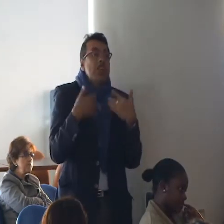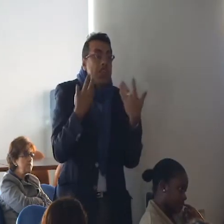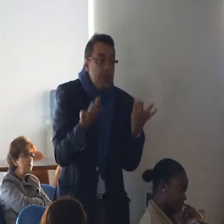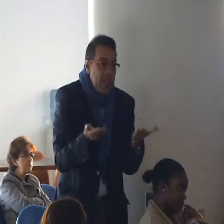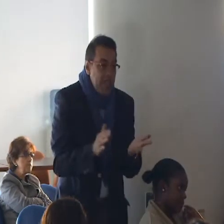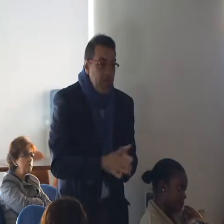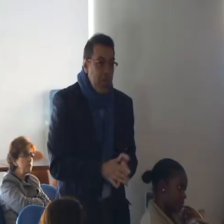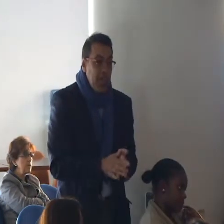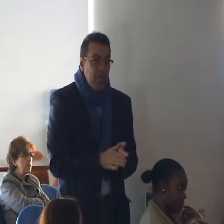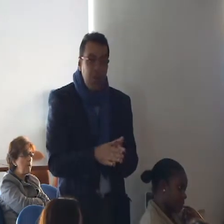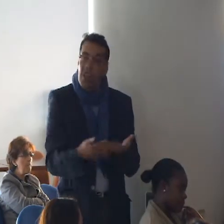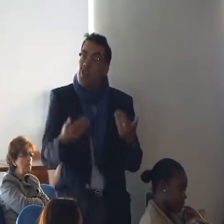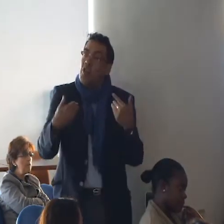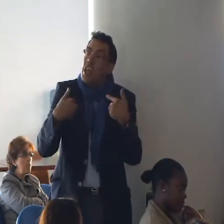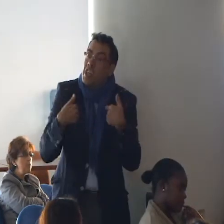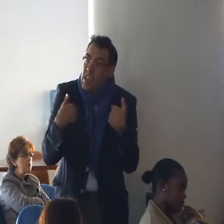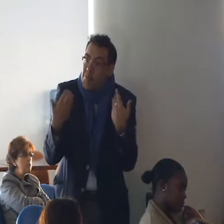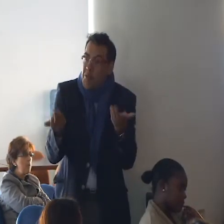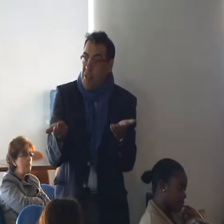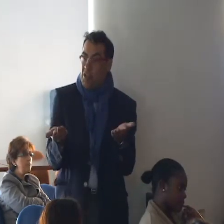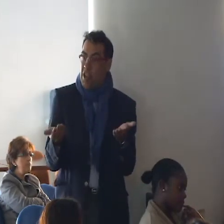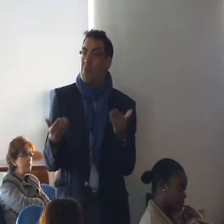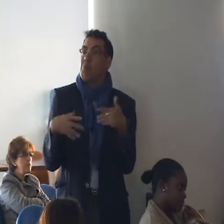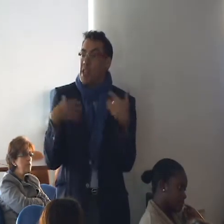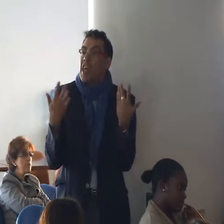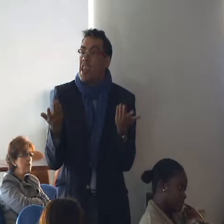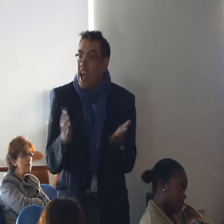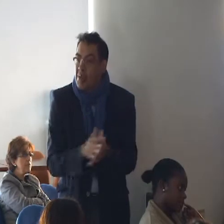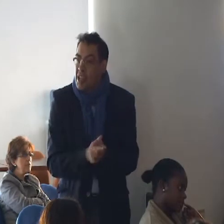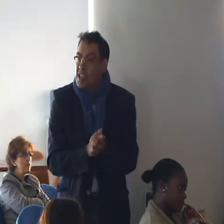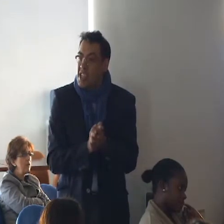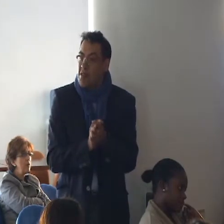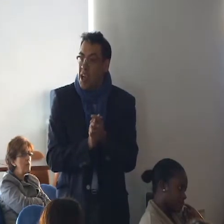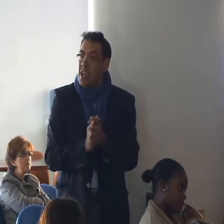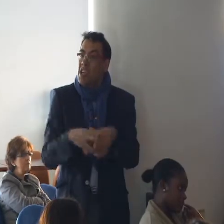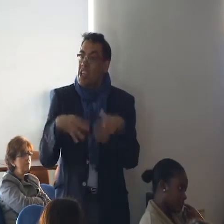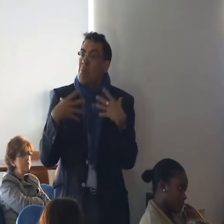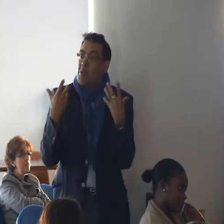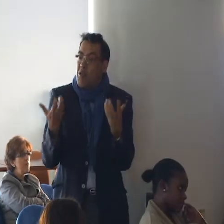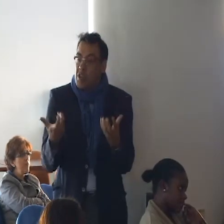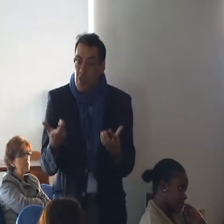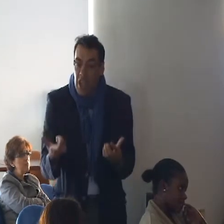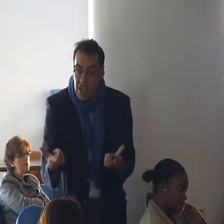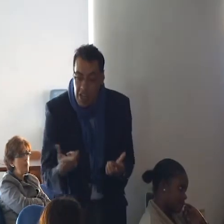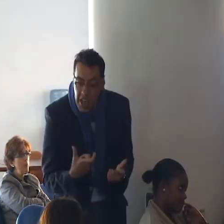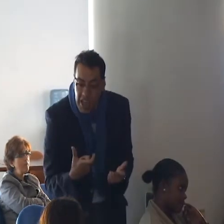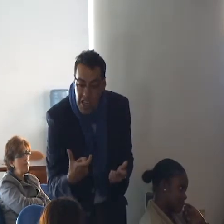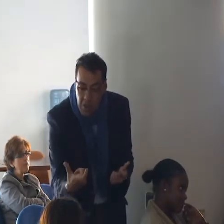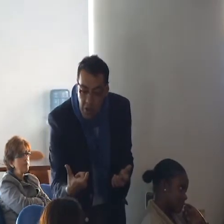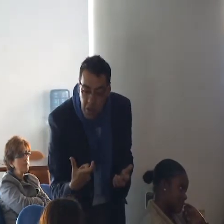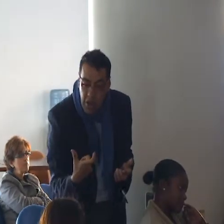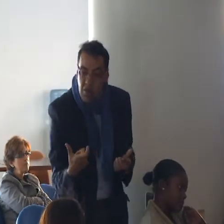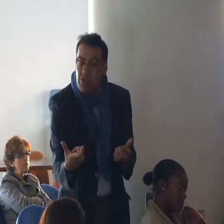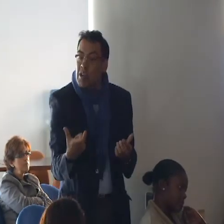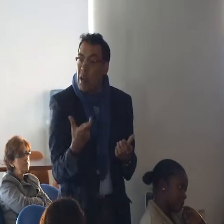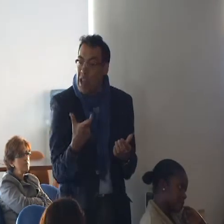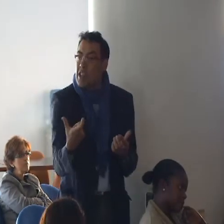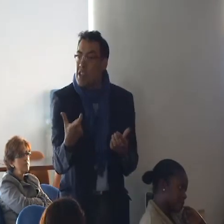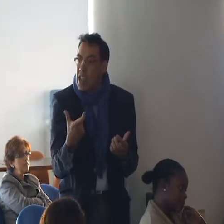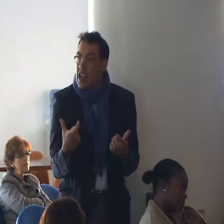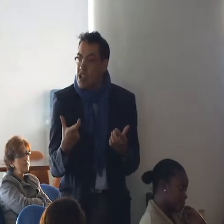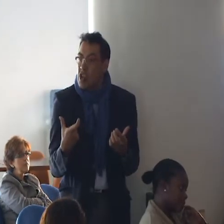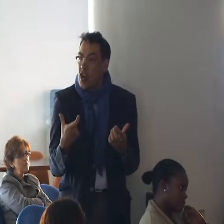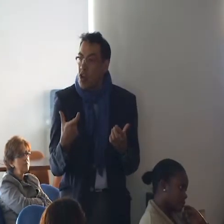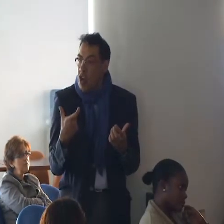que la comunicación no es para el sujeto, no es del profesional, porque de nada me sirve si el profesional con el niño logra